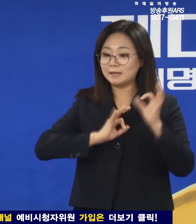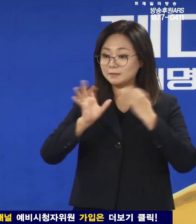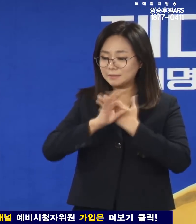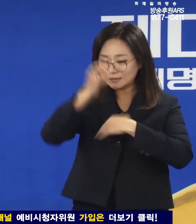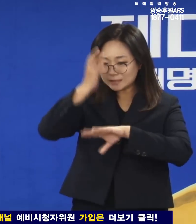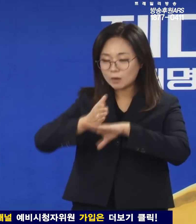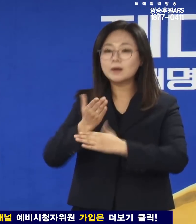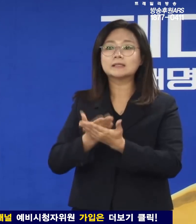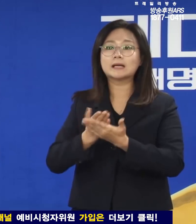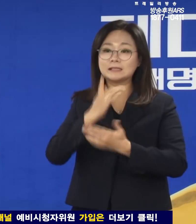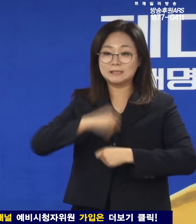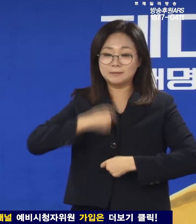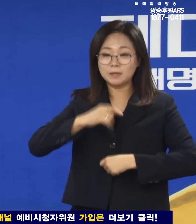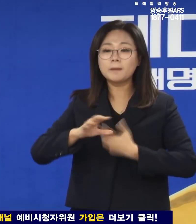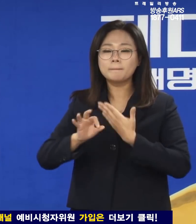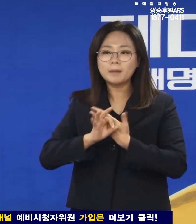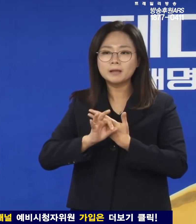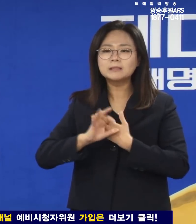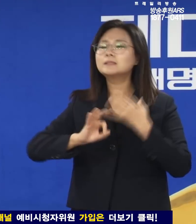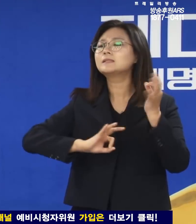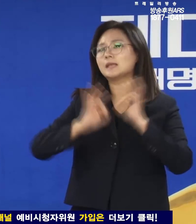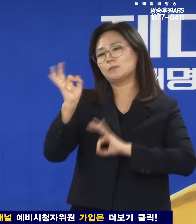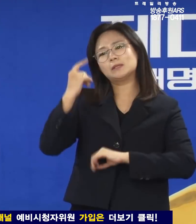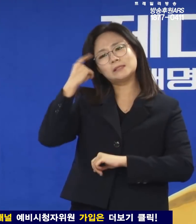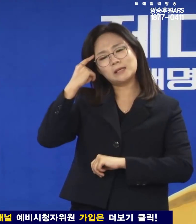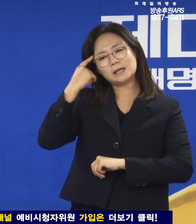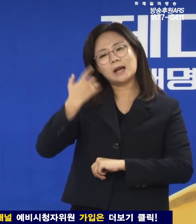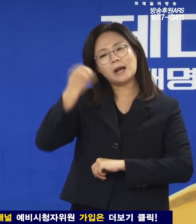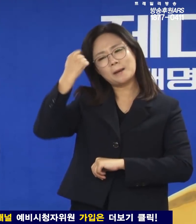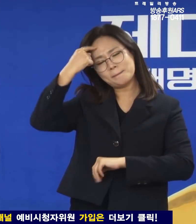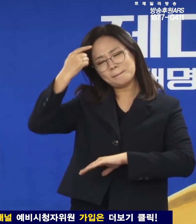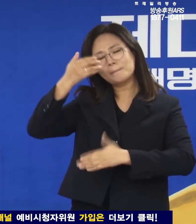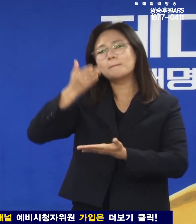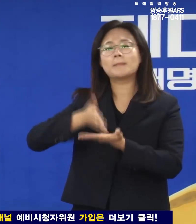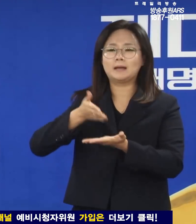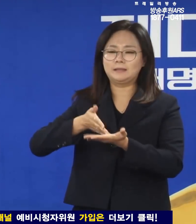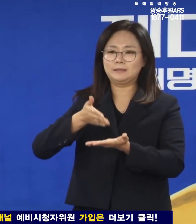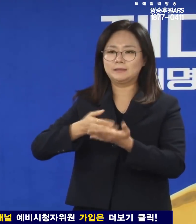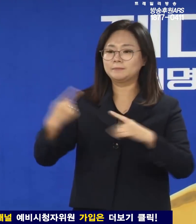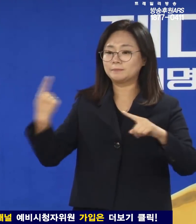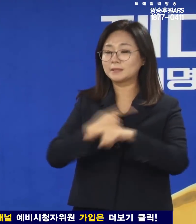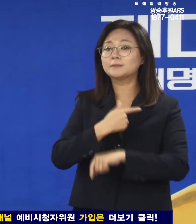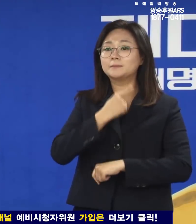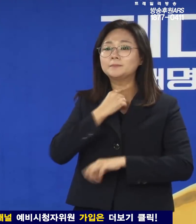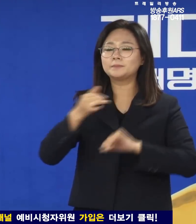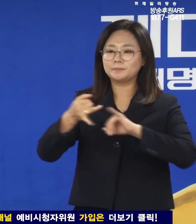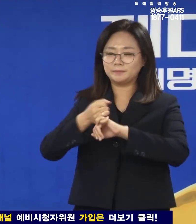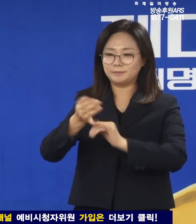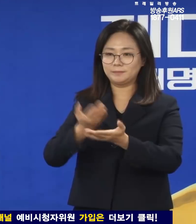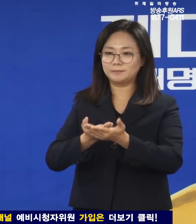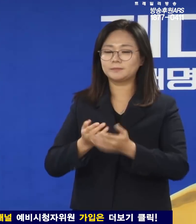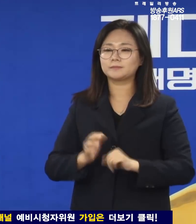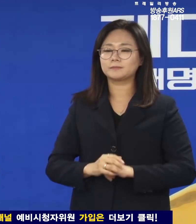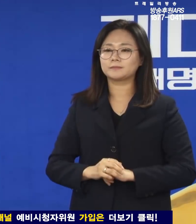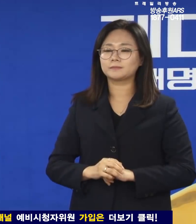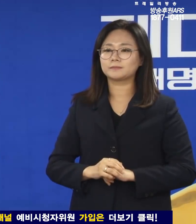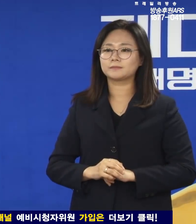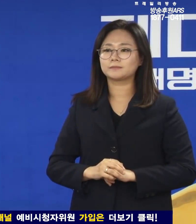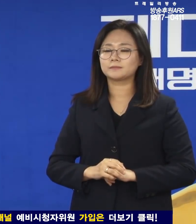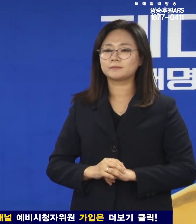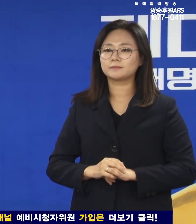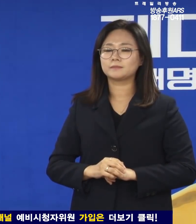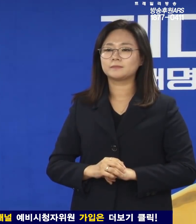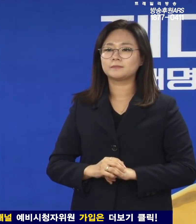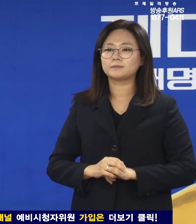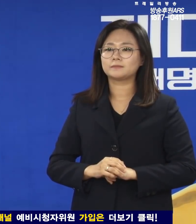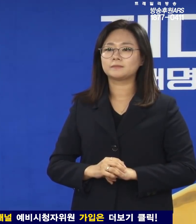실언이었다면 사과하고 진심이었다면 잘못된 생각을 반성하고 바꾸겠다고 약속해야 할 것입니다.